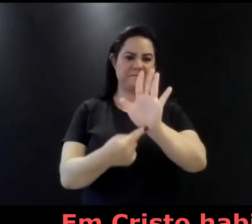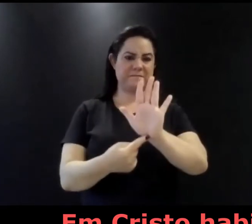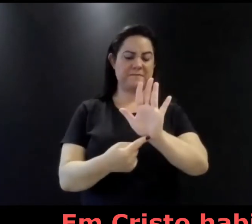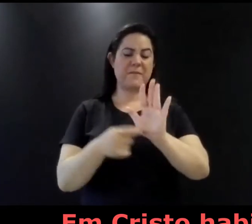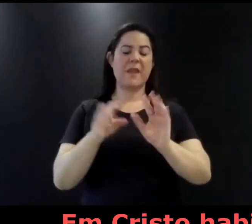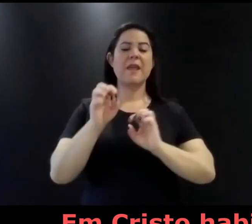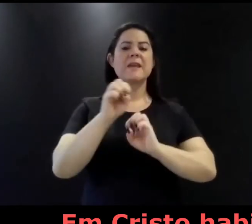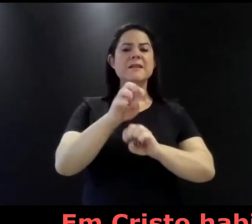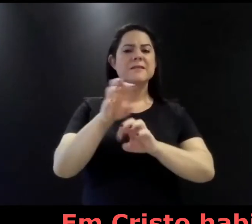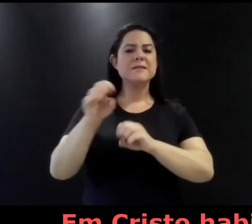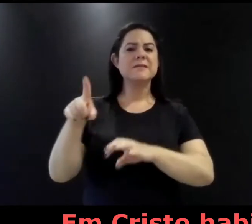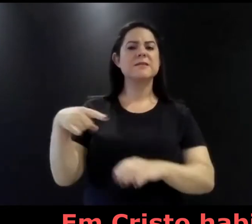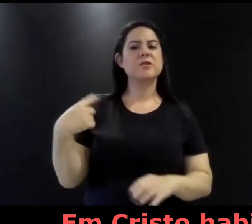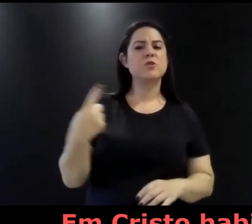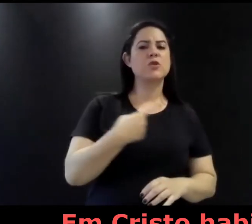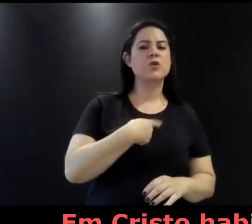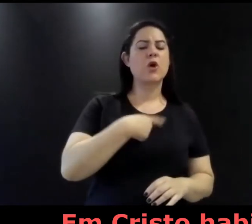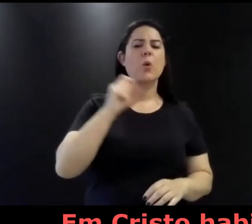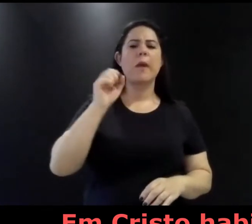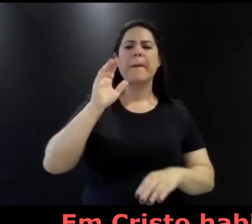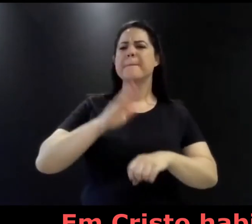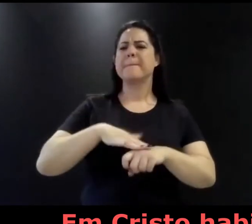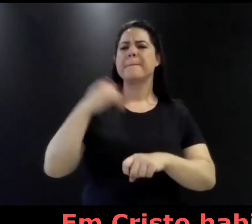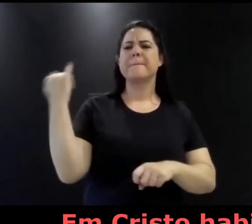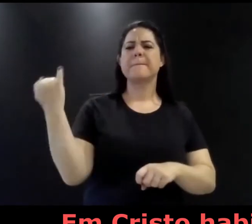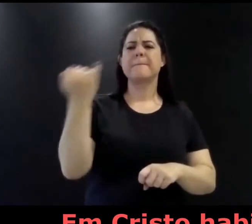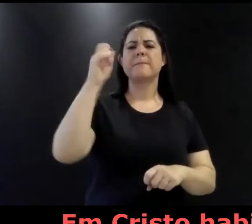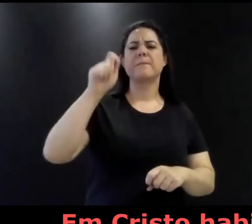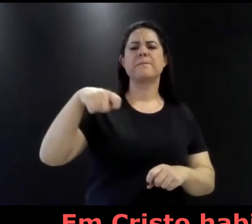ensinam a lição fundamental da cruz,